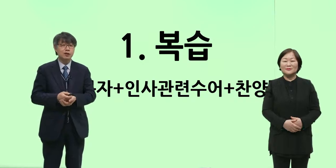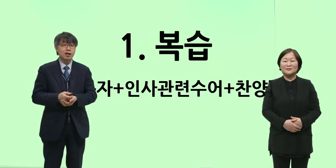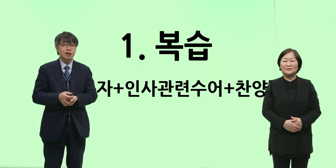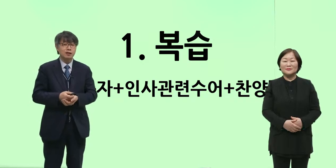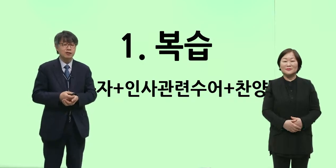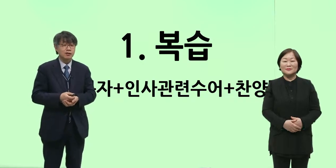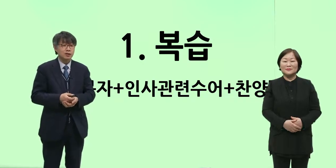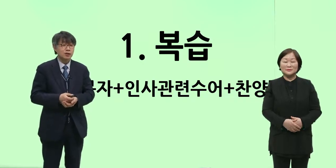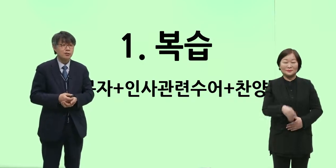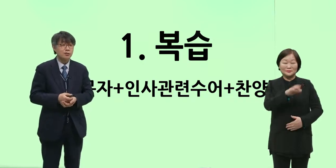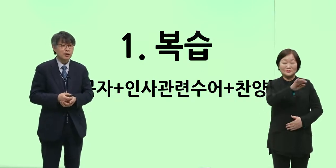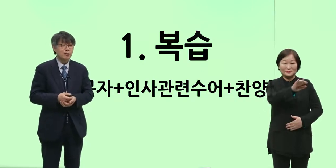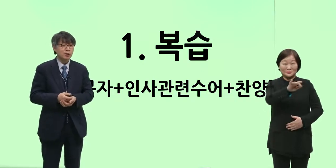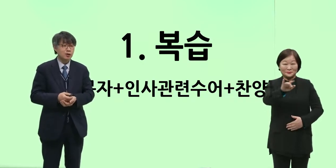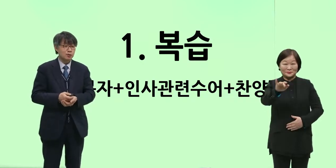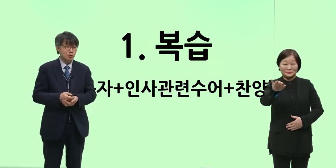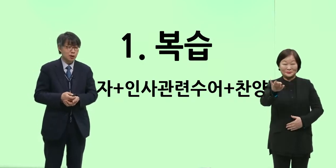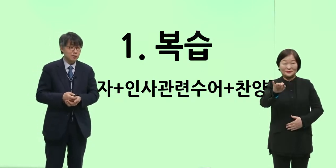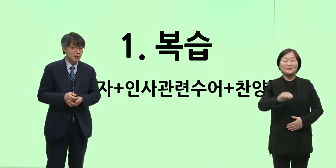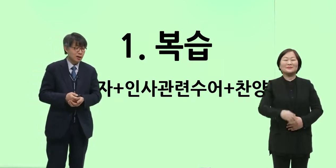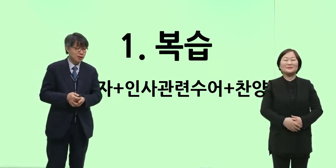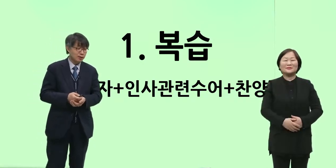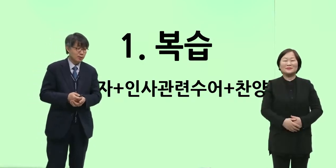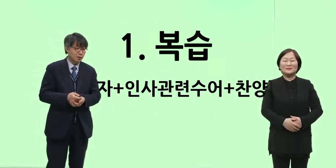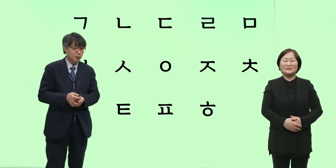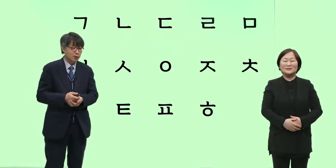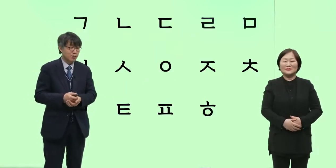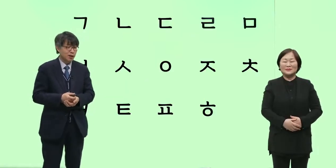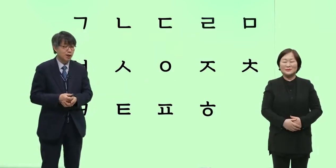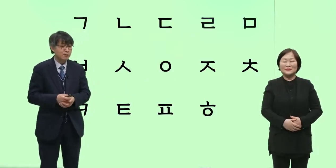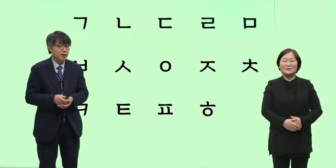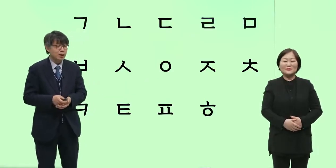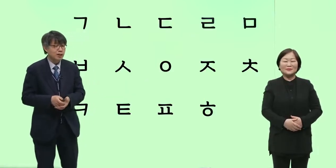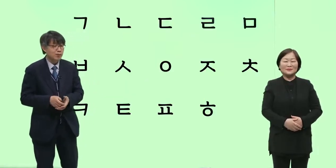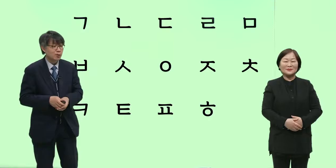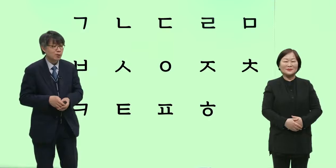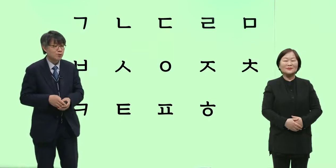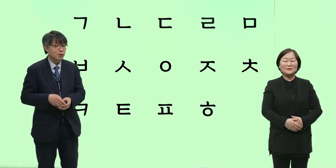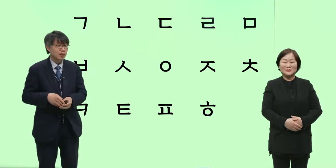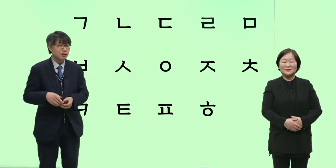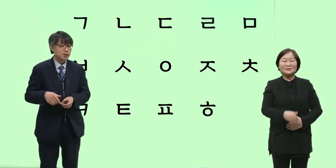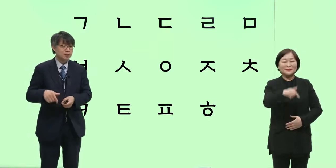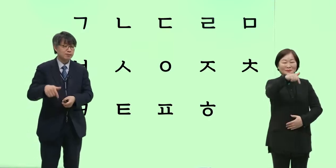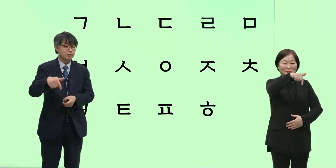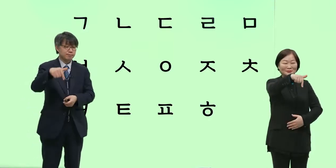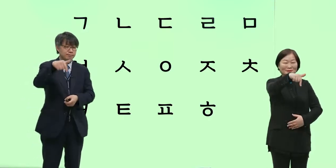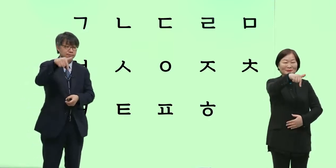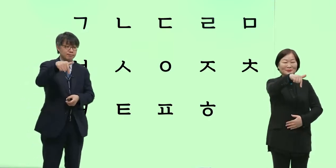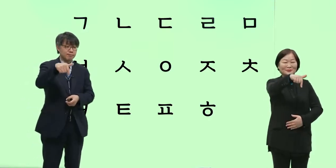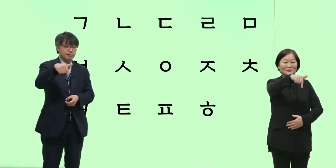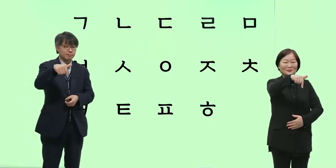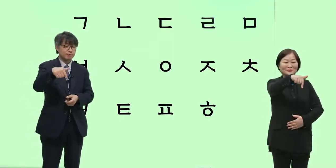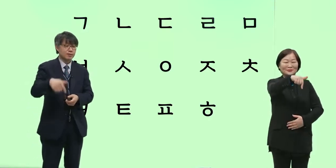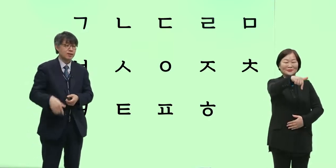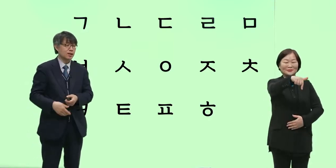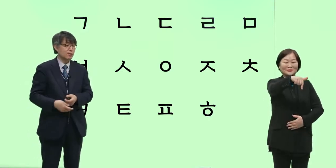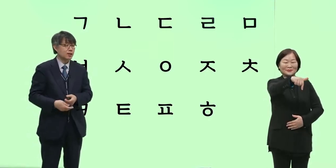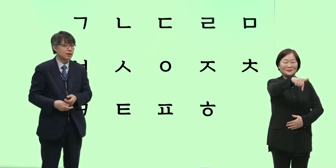지문자 연습을 많이 해보셨는지 모르겠지만 같이 한번 해보겠습니다. 같이 한번 해보겠습니다. 기억, 그 다음에